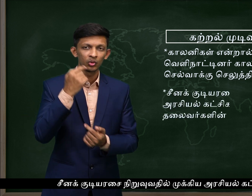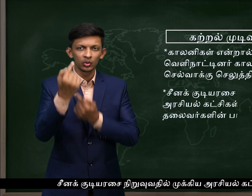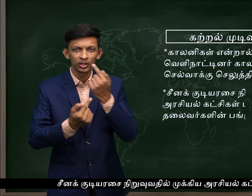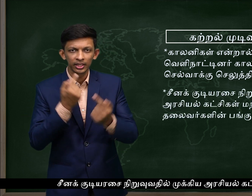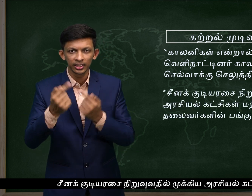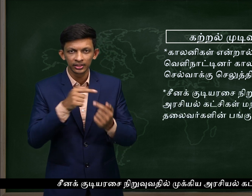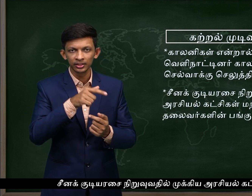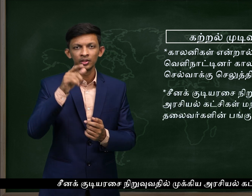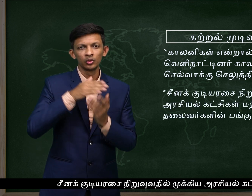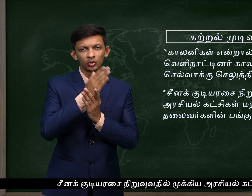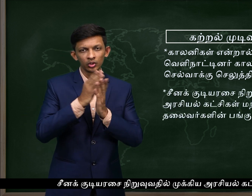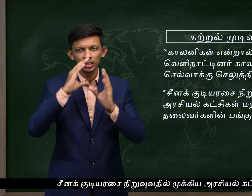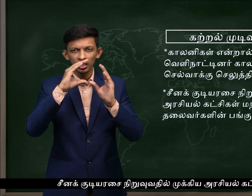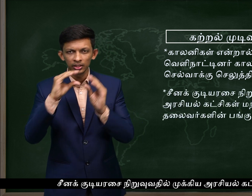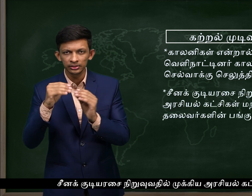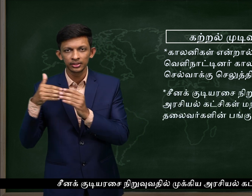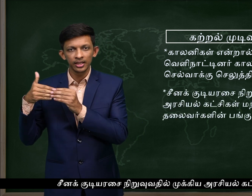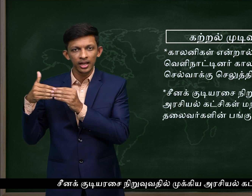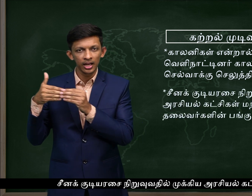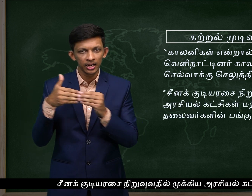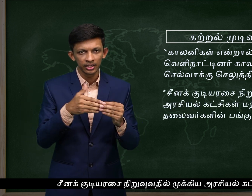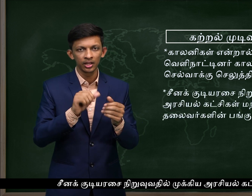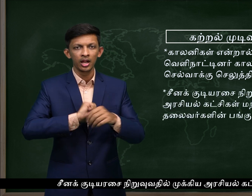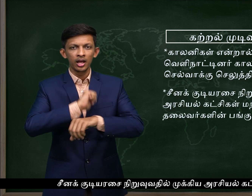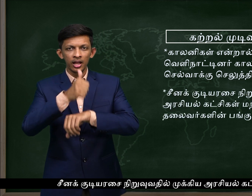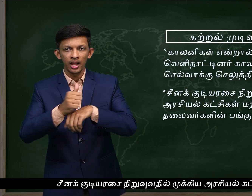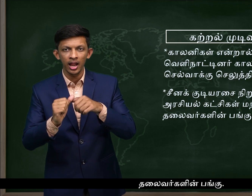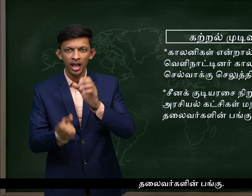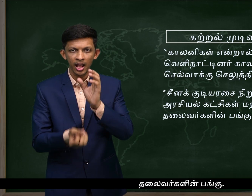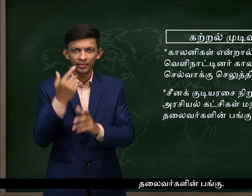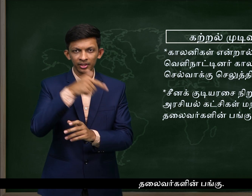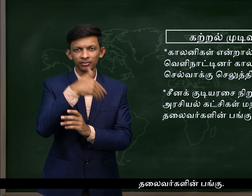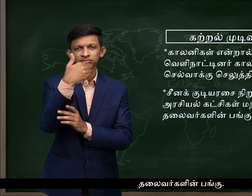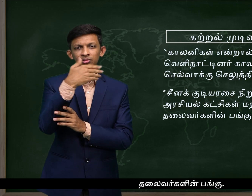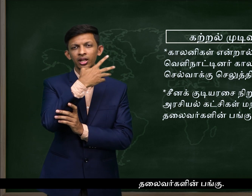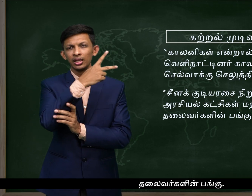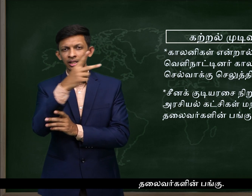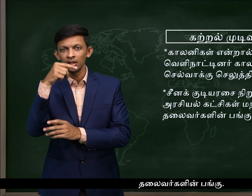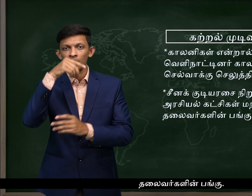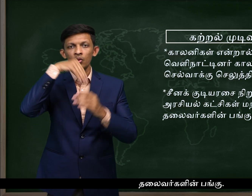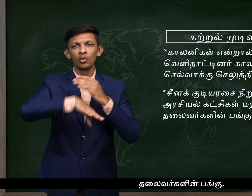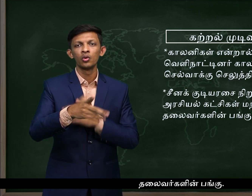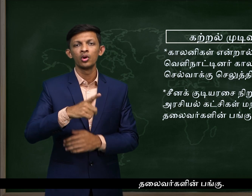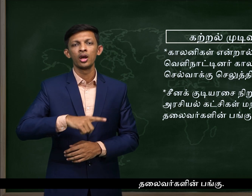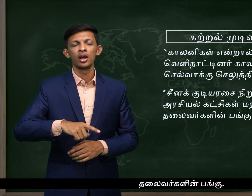சீன குடியரசை நிறுவுவதில் முக்கிய அரசியல் கட்சிகள் மற்றும் தலைவர்களின் பங்கு.